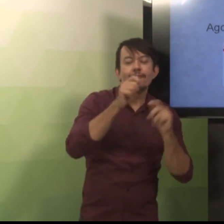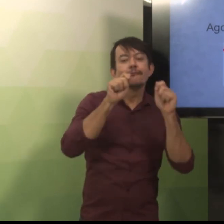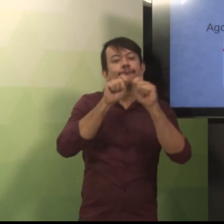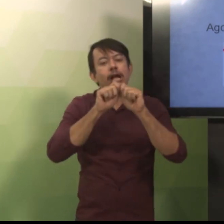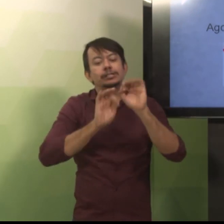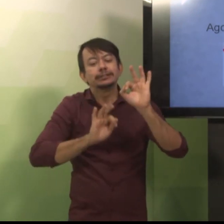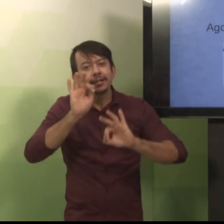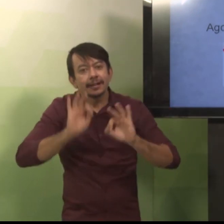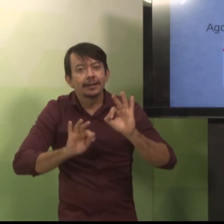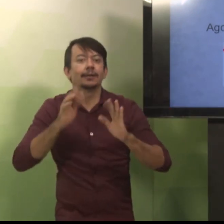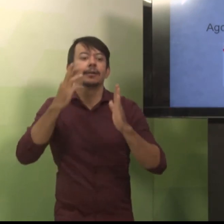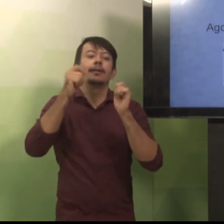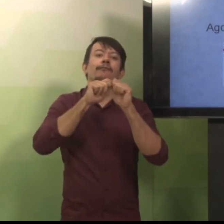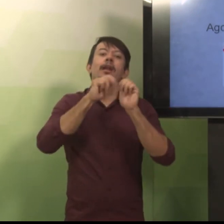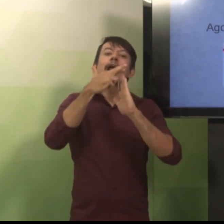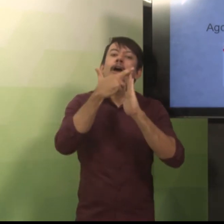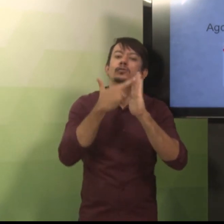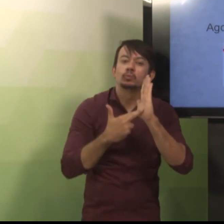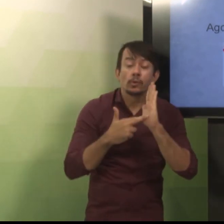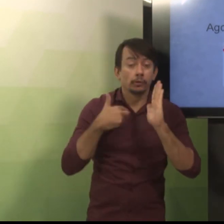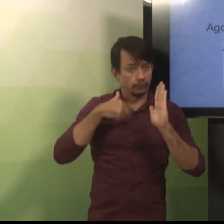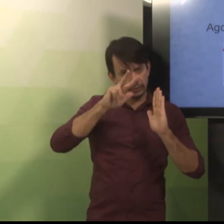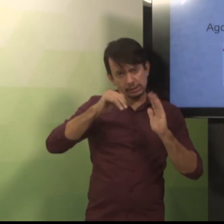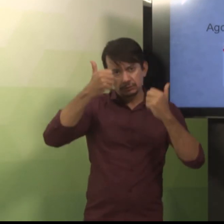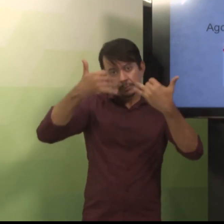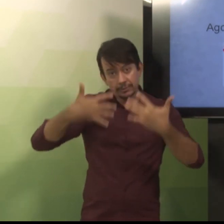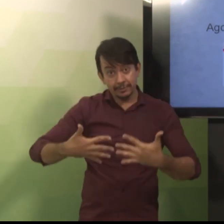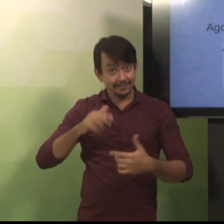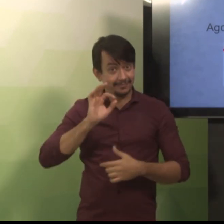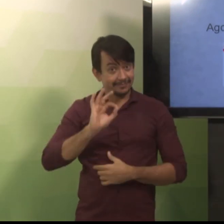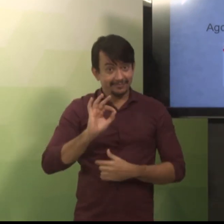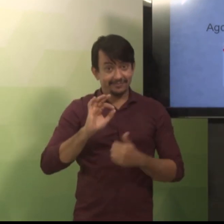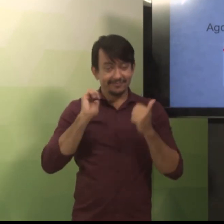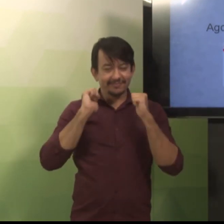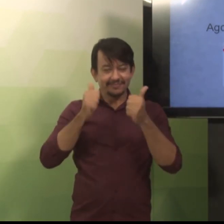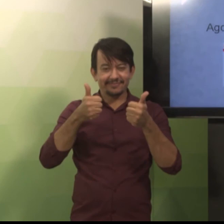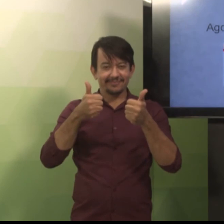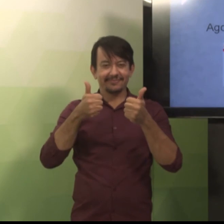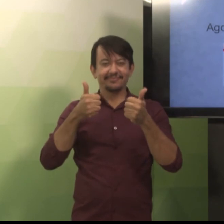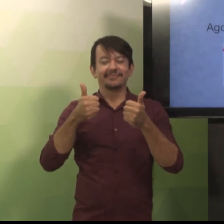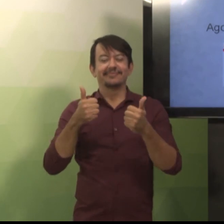etapas, vocês vão à escola, vão organizar, vão fazer o relatório, que posteriormente eu explicarei, ok?